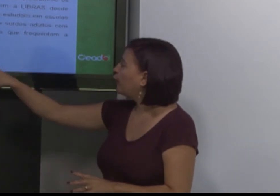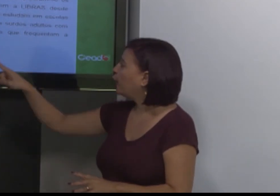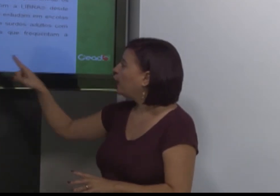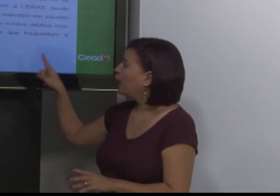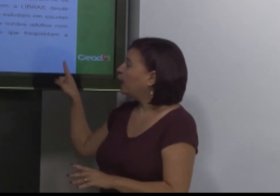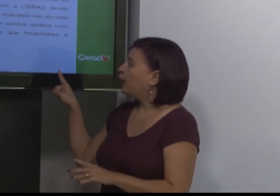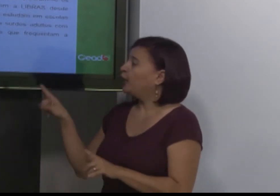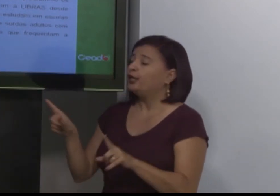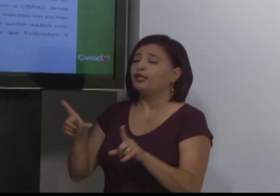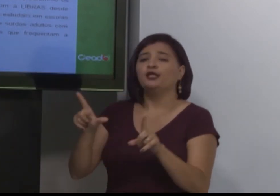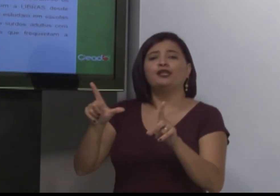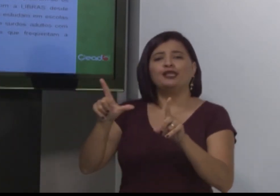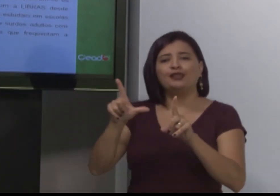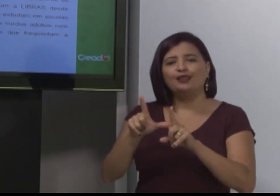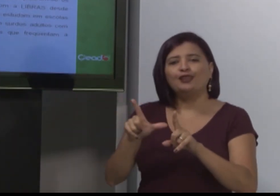é pouco.